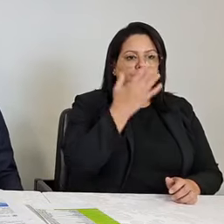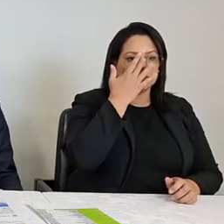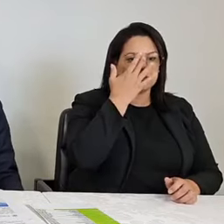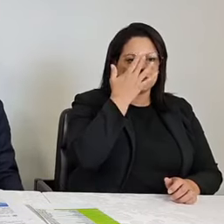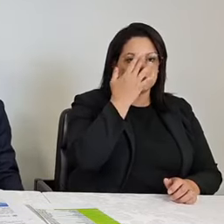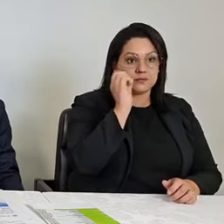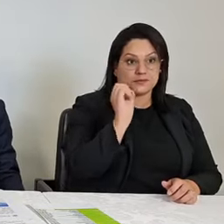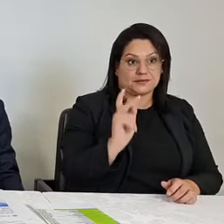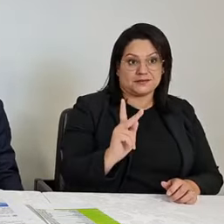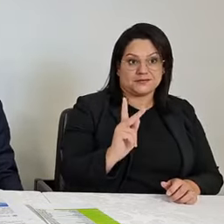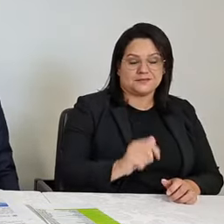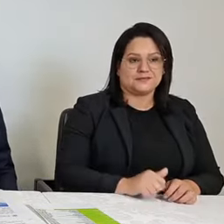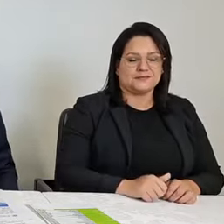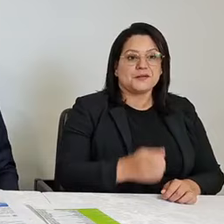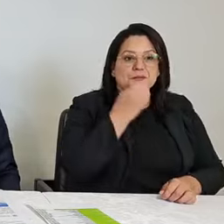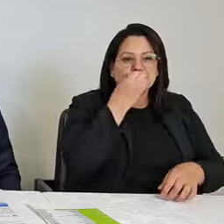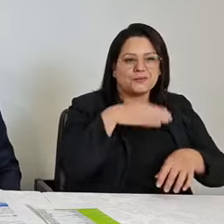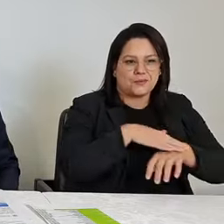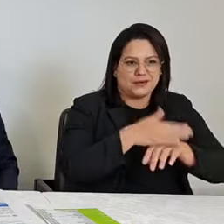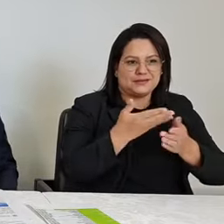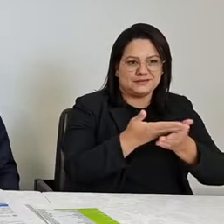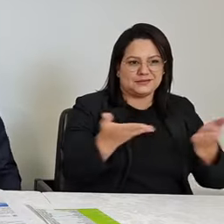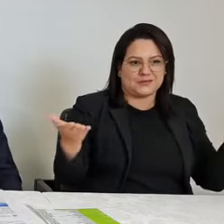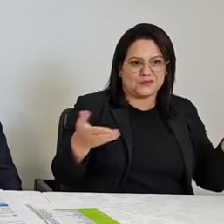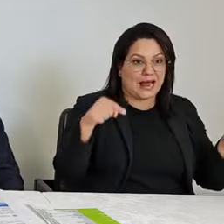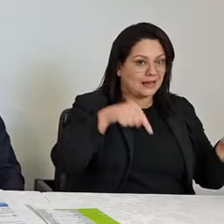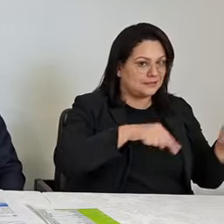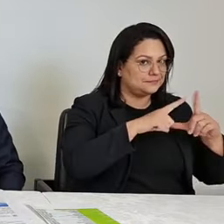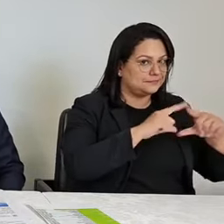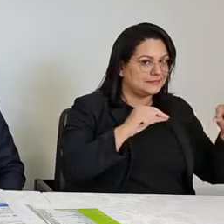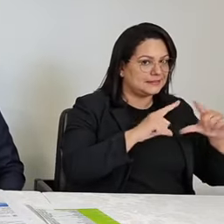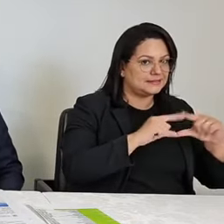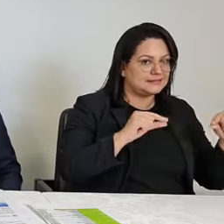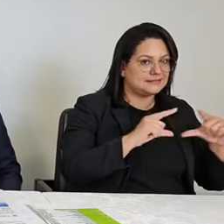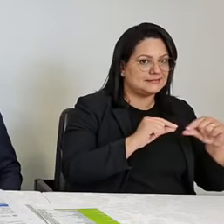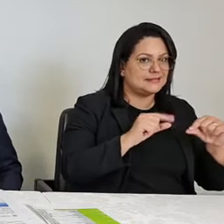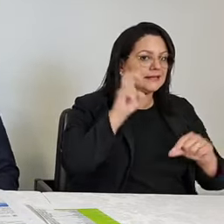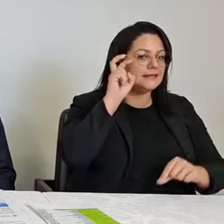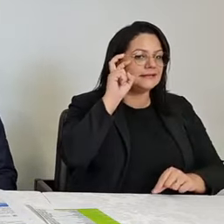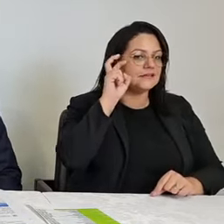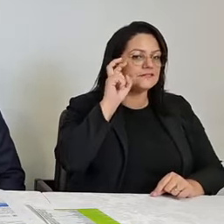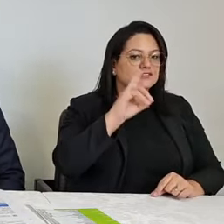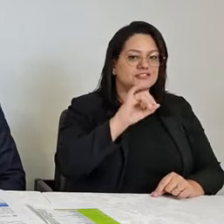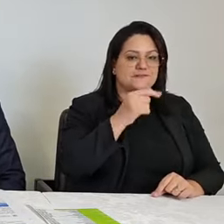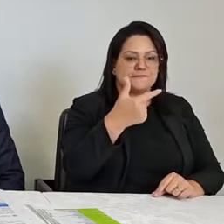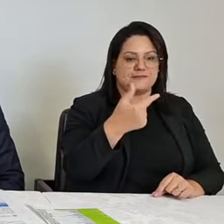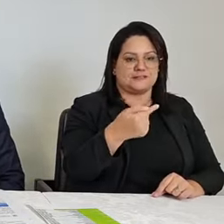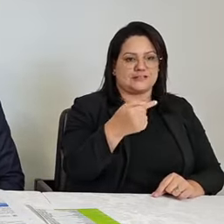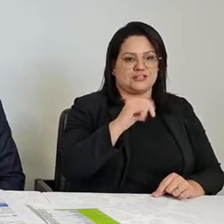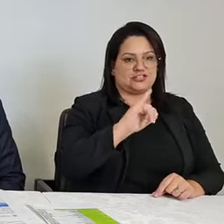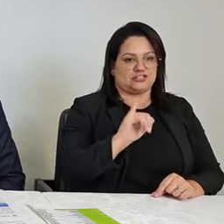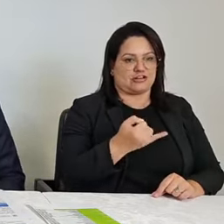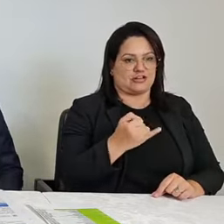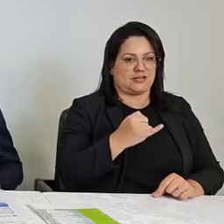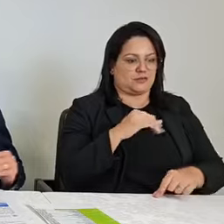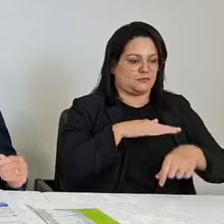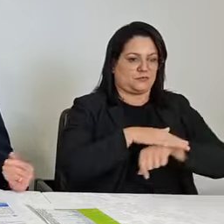Ok. Boa noite a todos. Brasília, quinta-feira, 27 de janeiro, 20